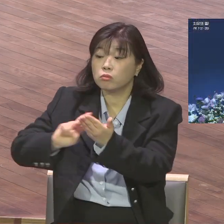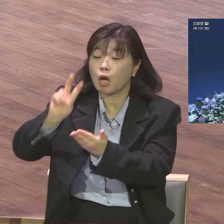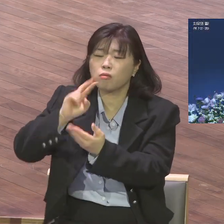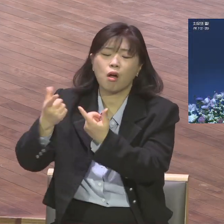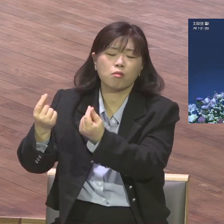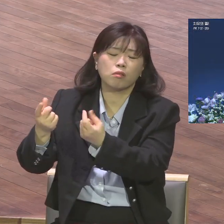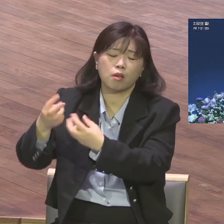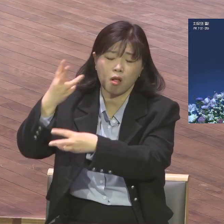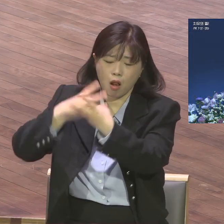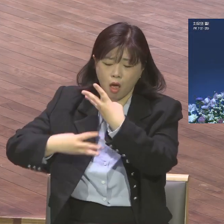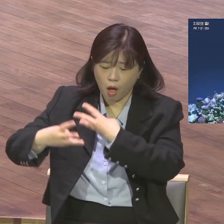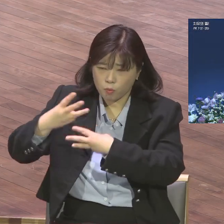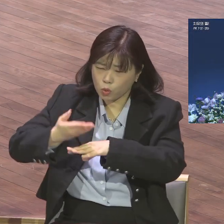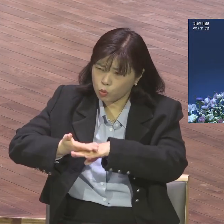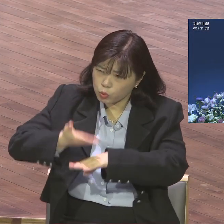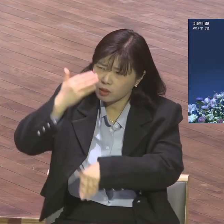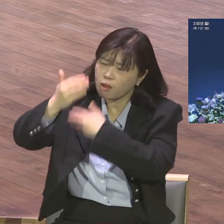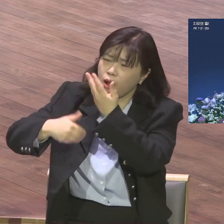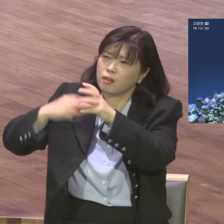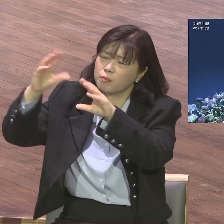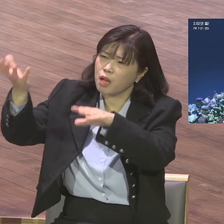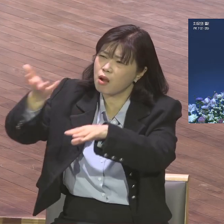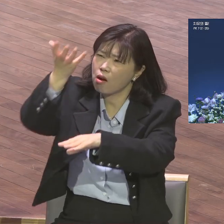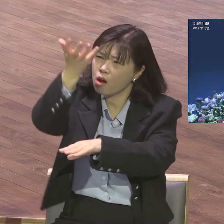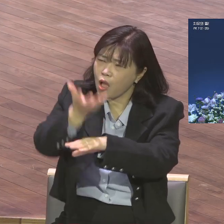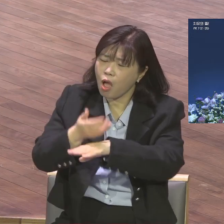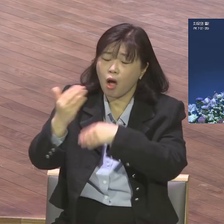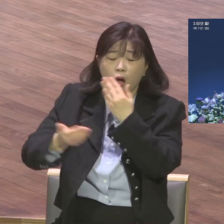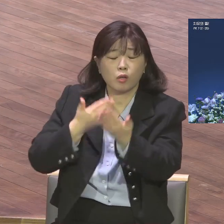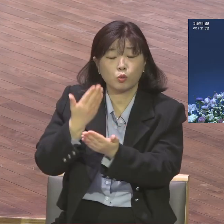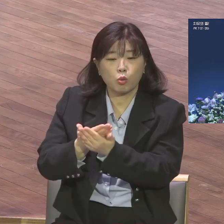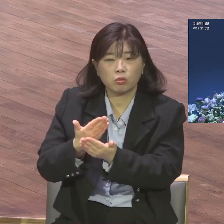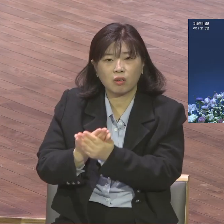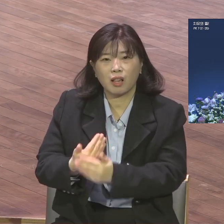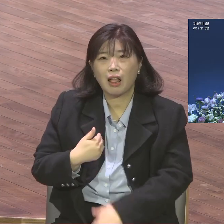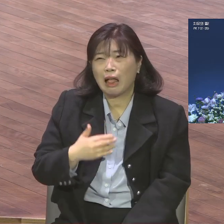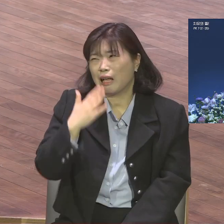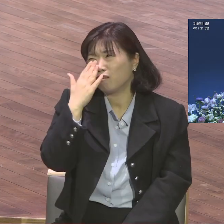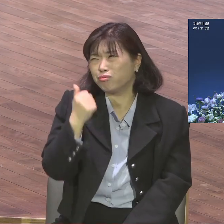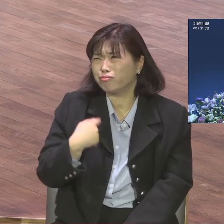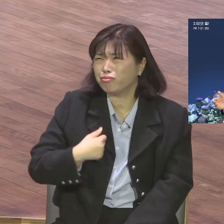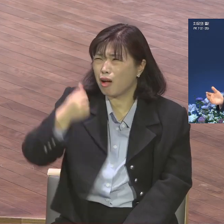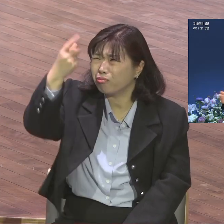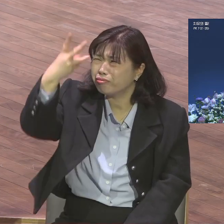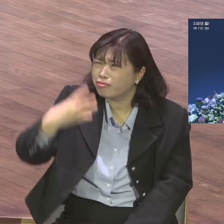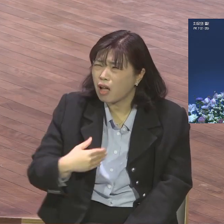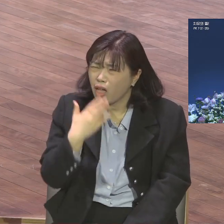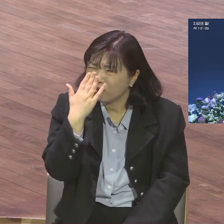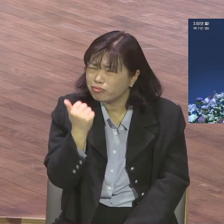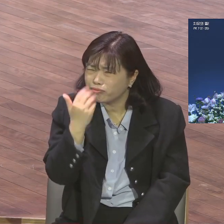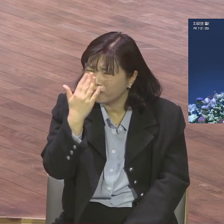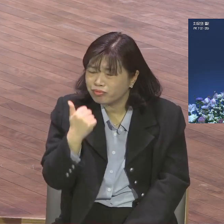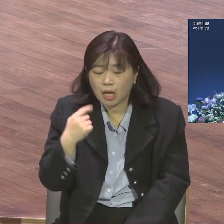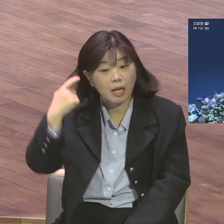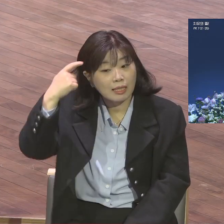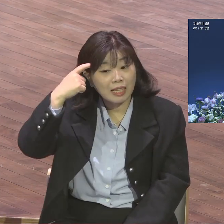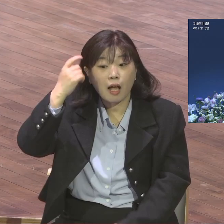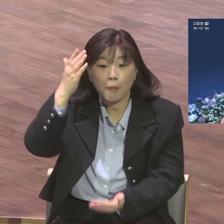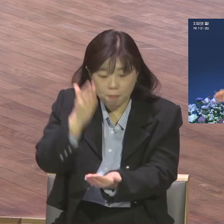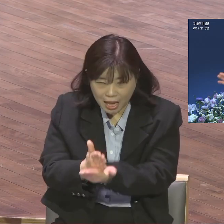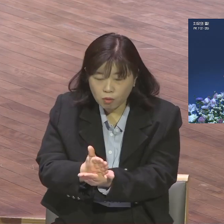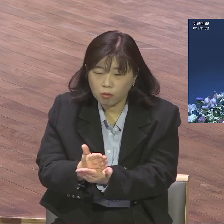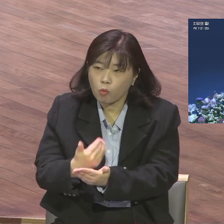이렇게 찬양을 왜 또 듣게 하시나? 렘넌트 위에 우리 후손들이 이 지역을 이 민족을 전